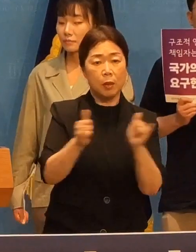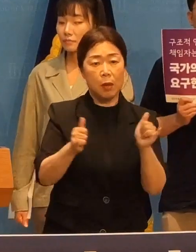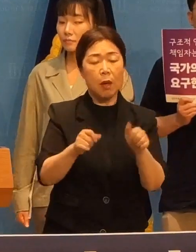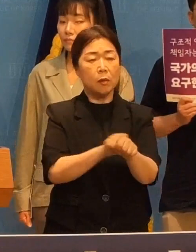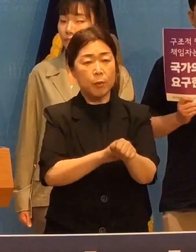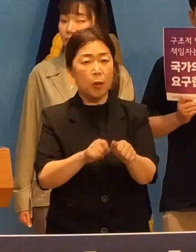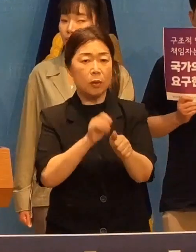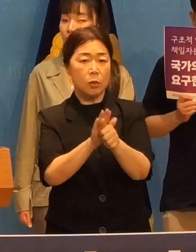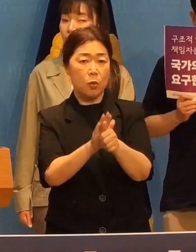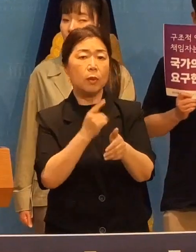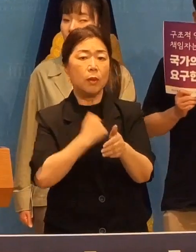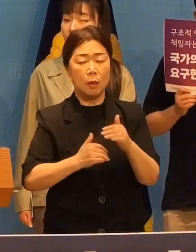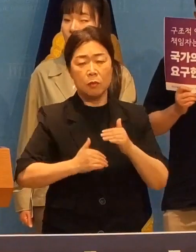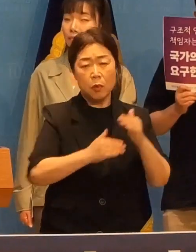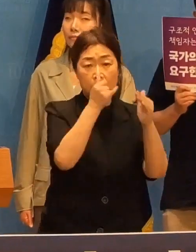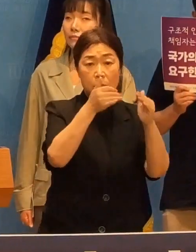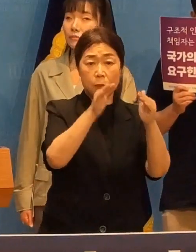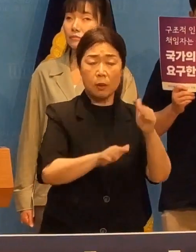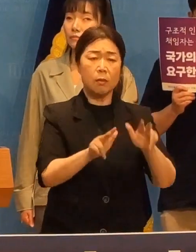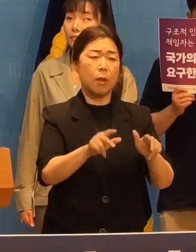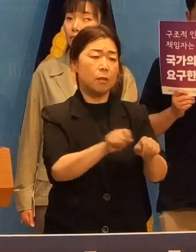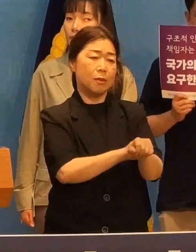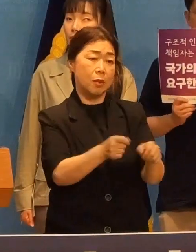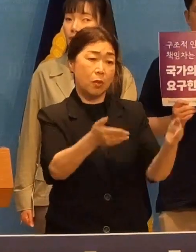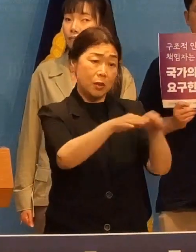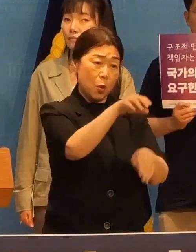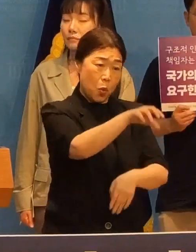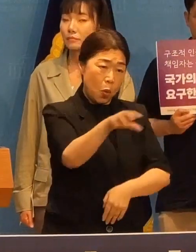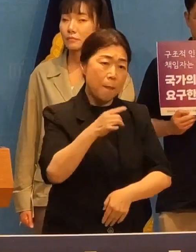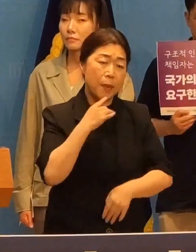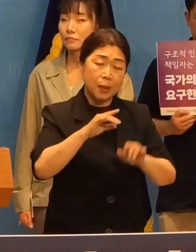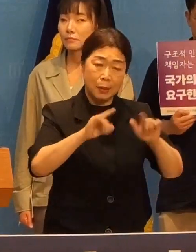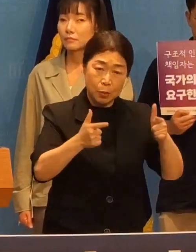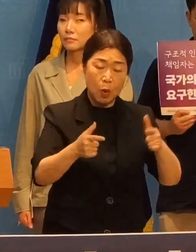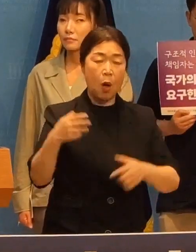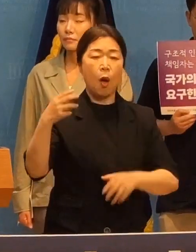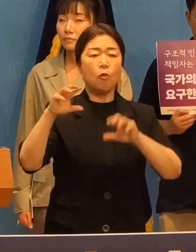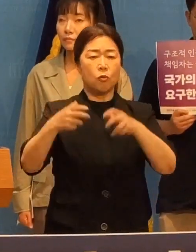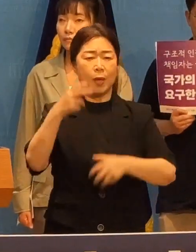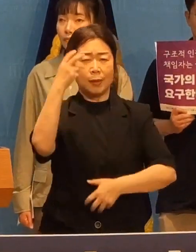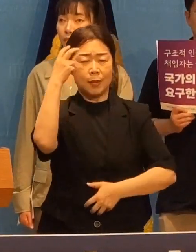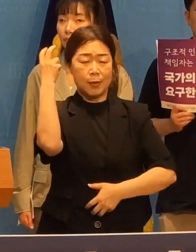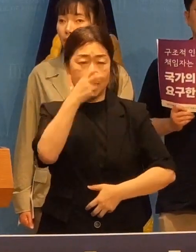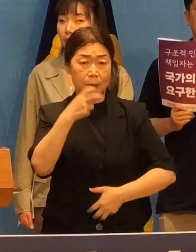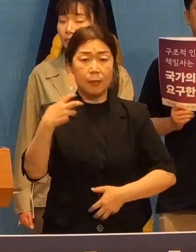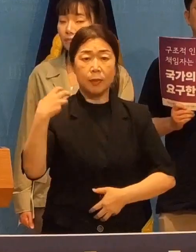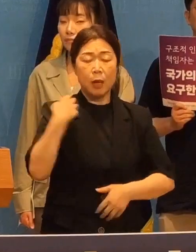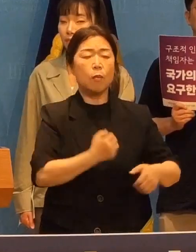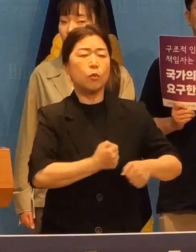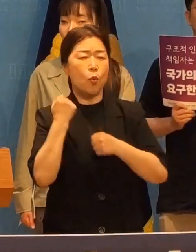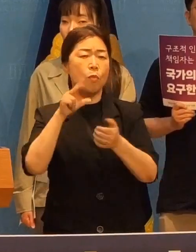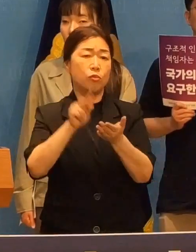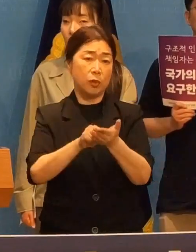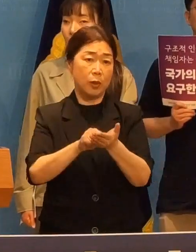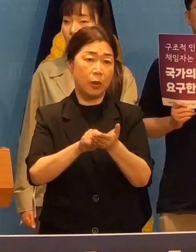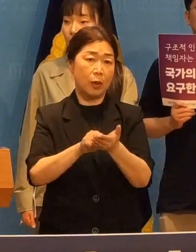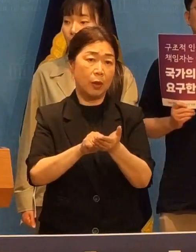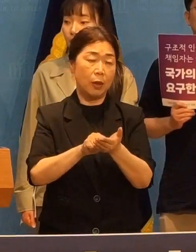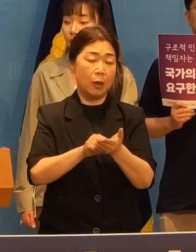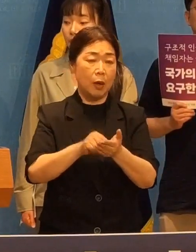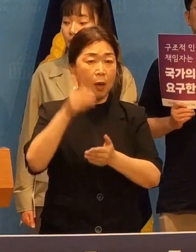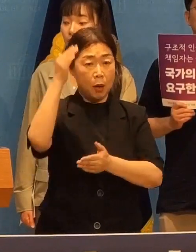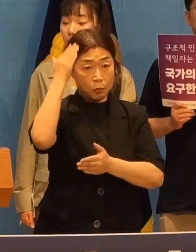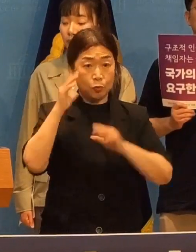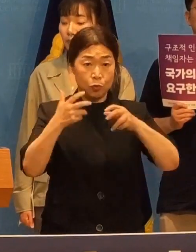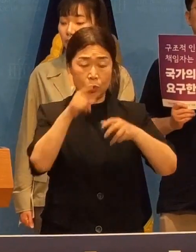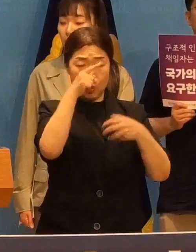했으나 이제는 특정 시설의 문제가 아니라 국가 권력에 의해 발생한 구조적인 인권 침해라는 관점에서